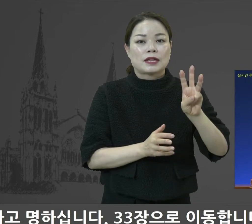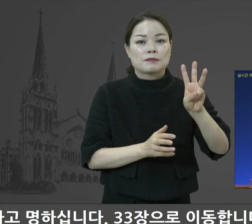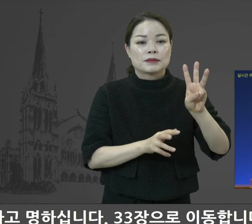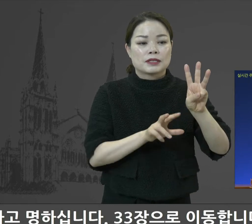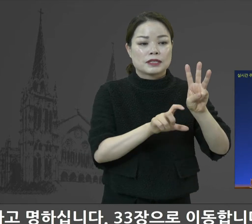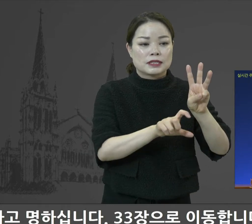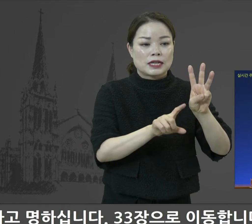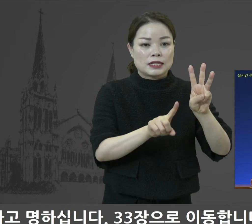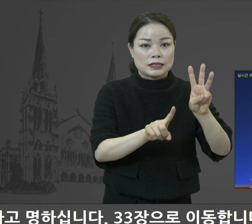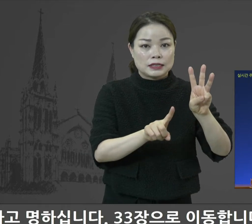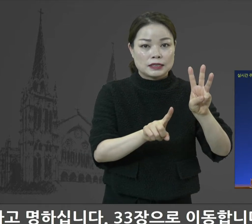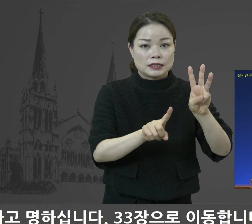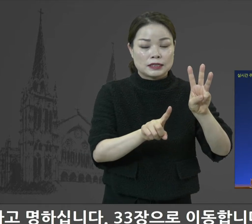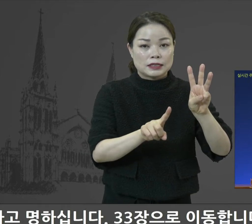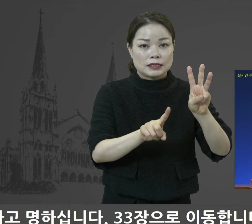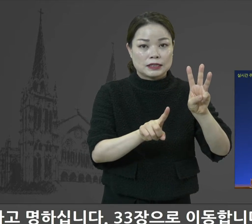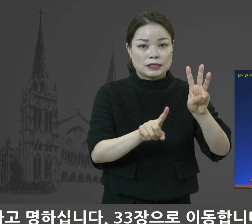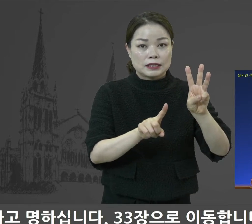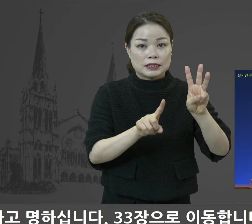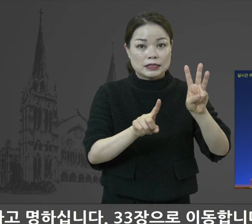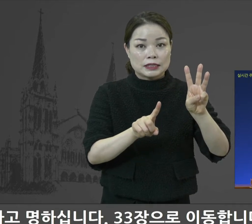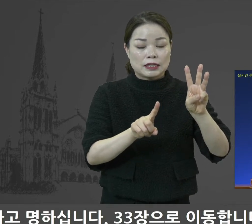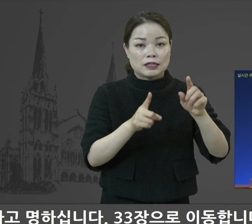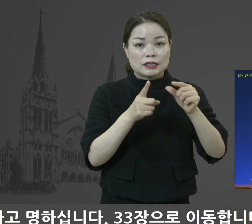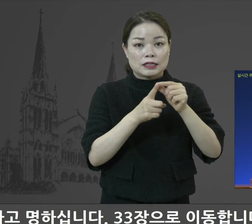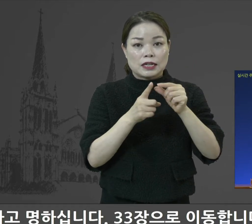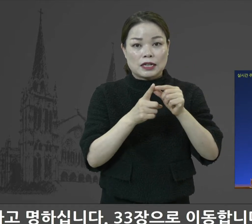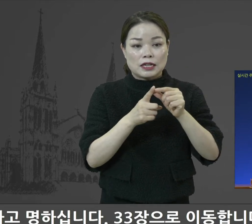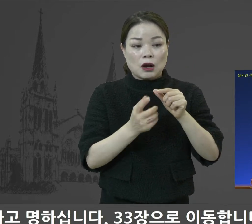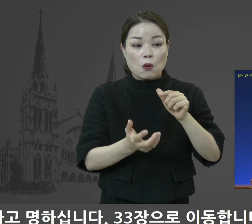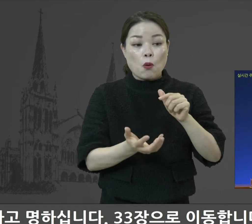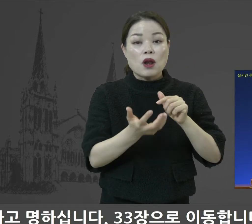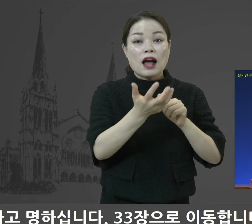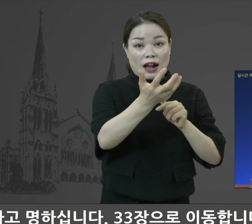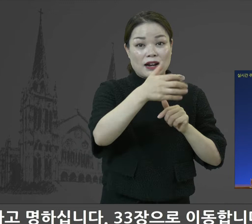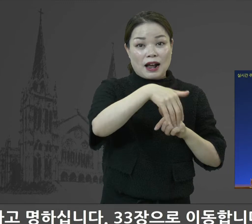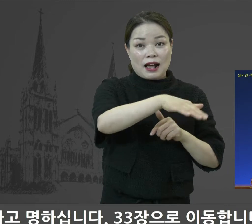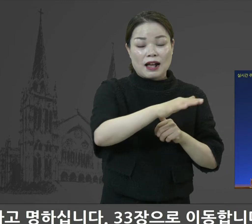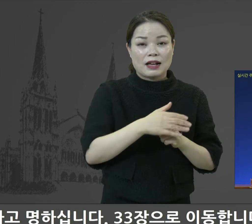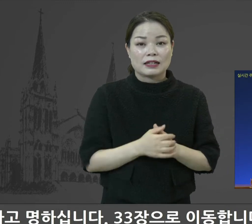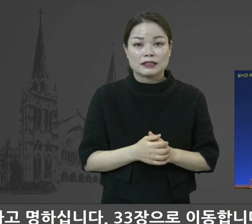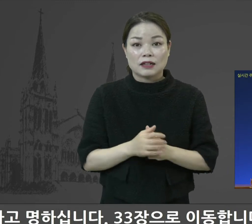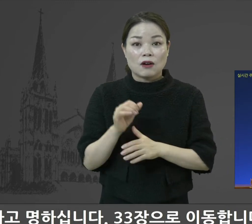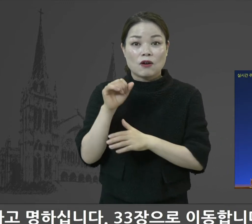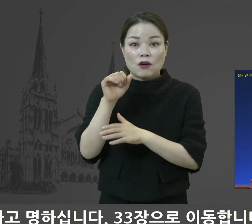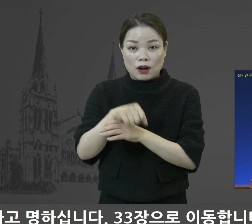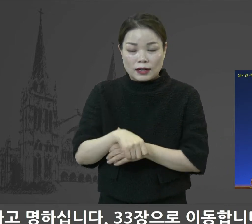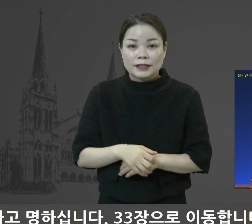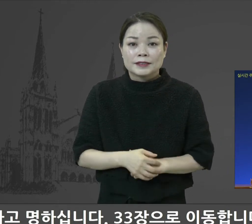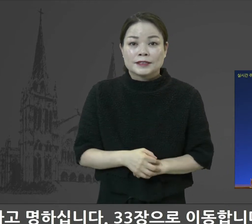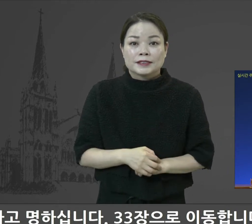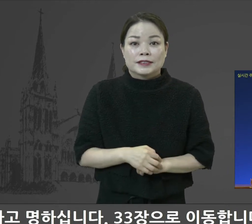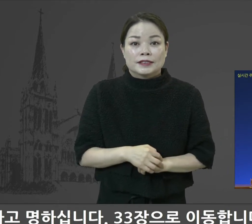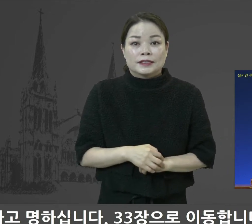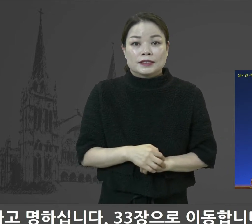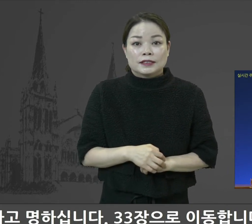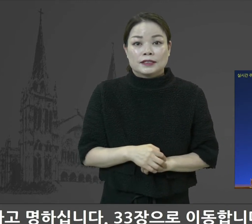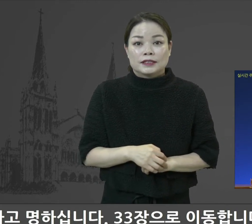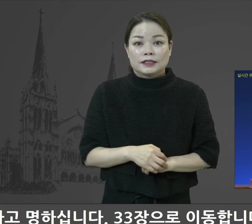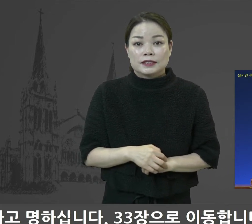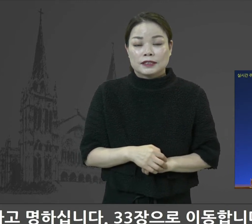33장 1절 맨 마지막 단어만 보십시오. 단어만 올라가라 허락이 되는 겁니다. 올라가라.